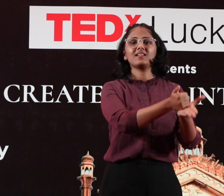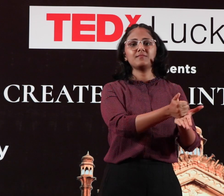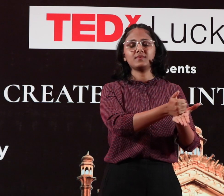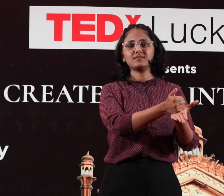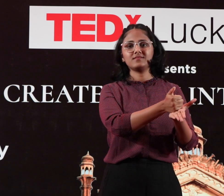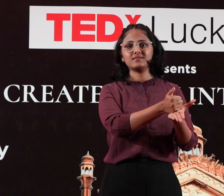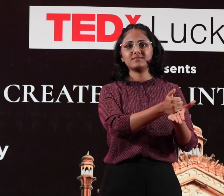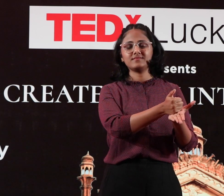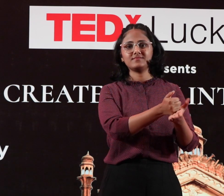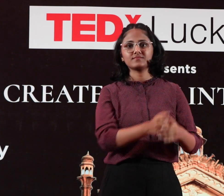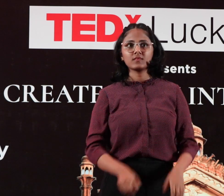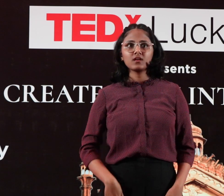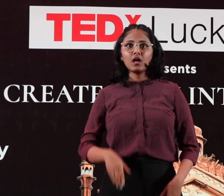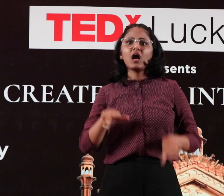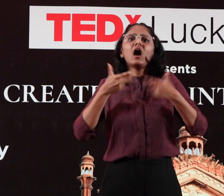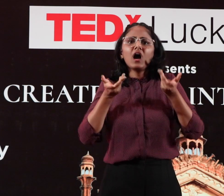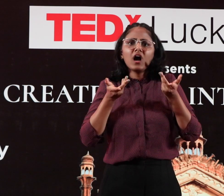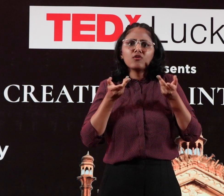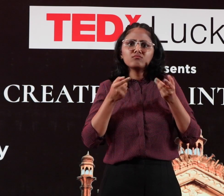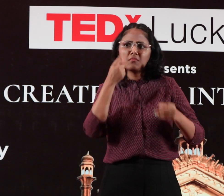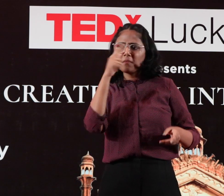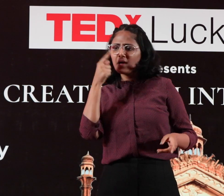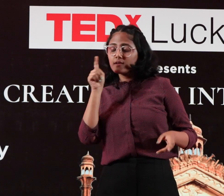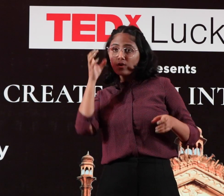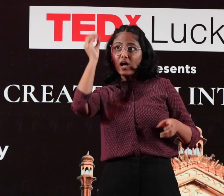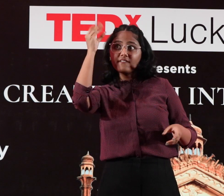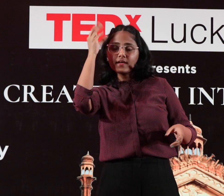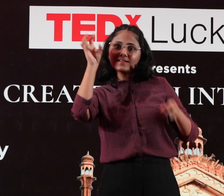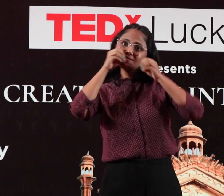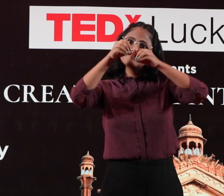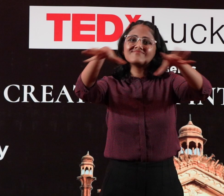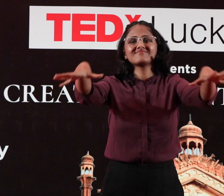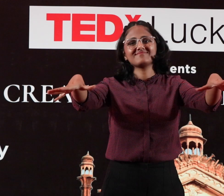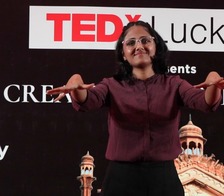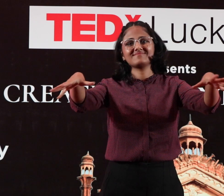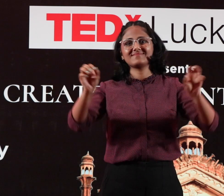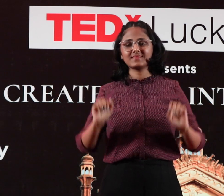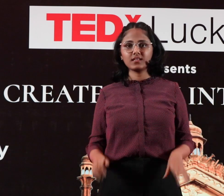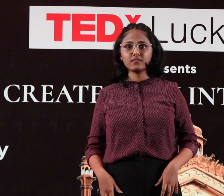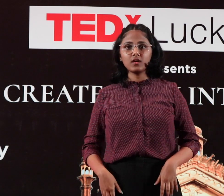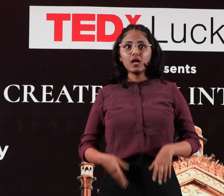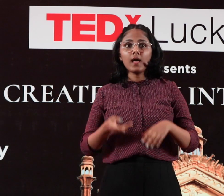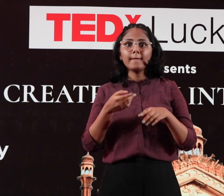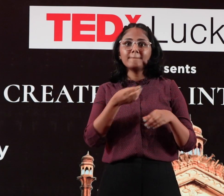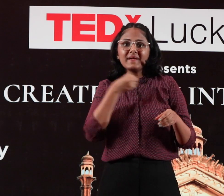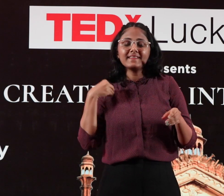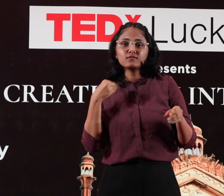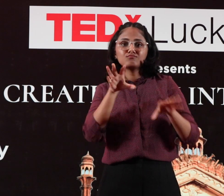को सेंसिटाइजिंग टुवर्ड्स डिसेबिलिटी, अर्ली मेडिकल ऑप्शंस, वो हियरिंग एड हो, कॉक्लियर इम्प्लांट हो, और